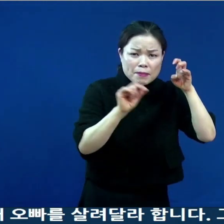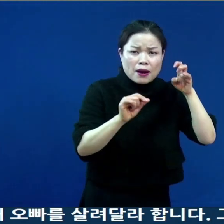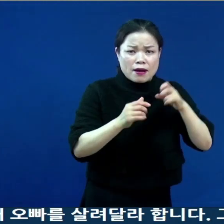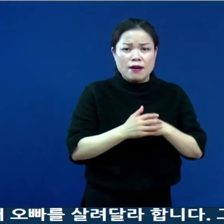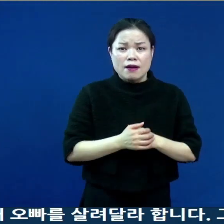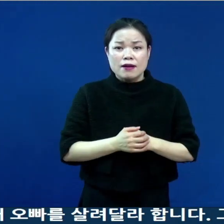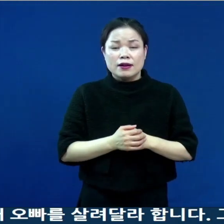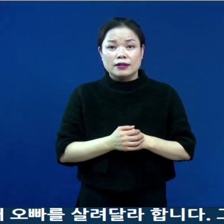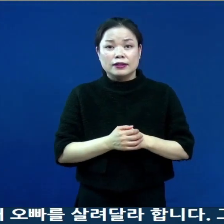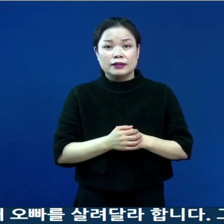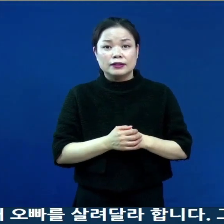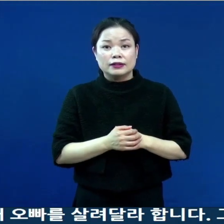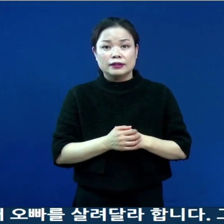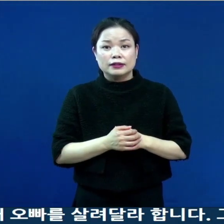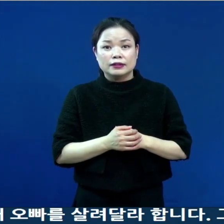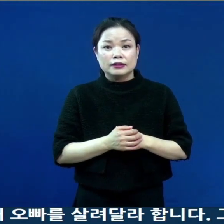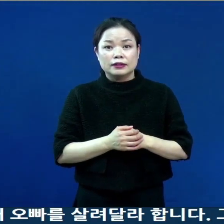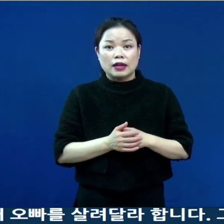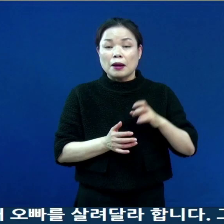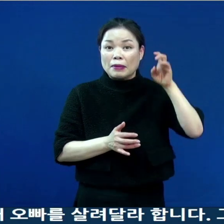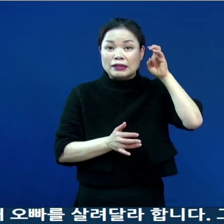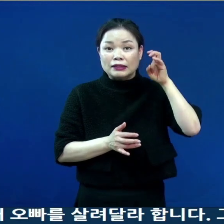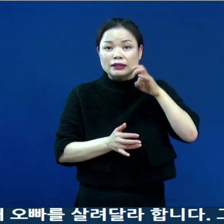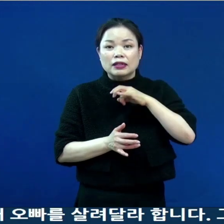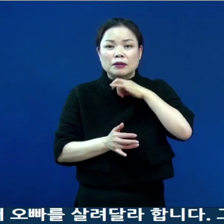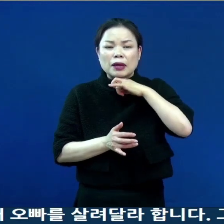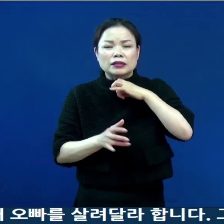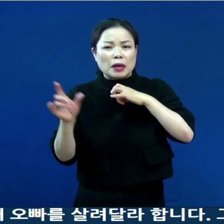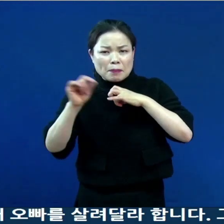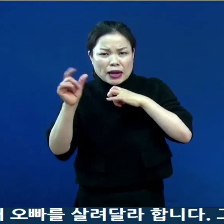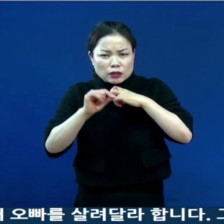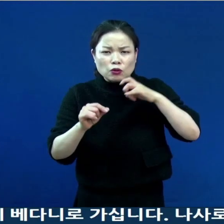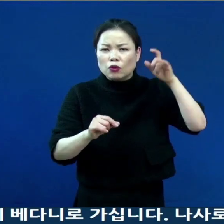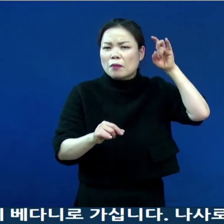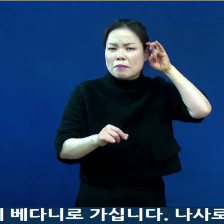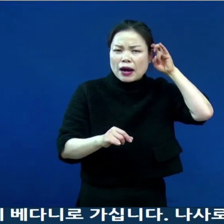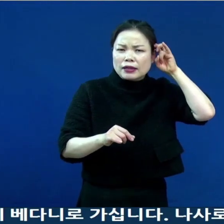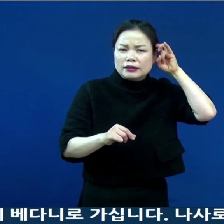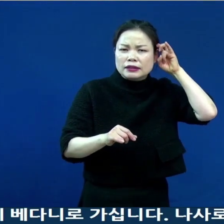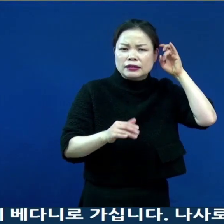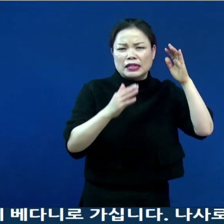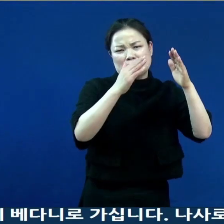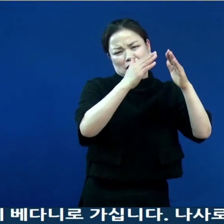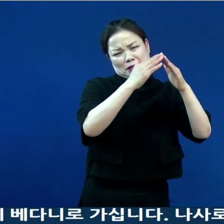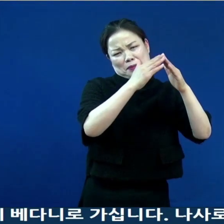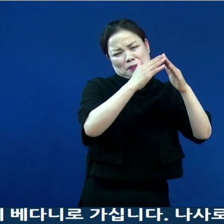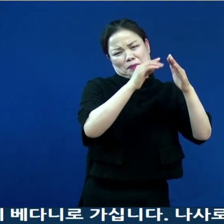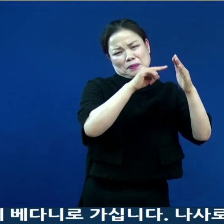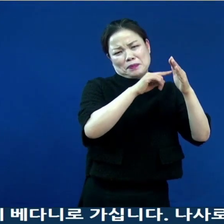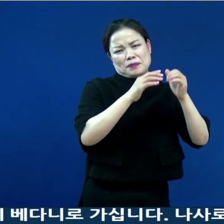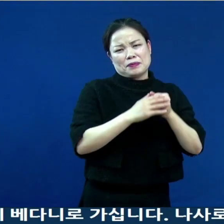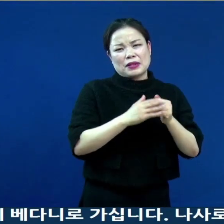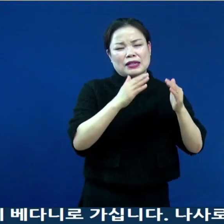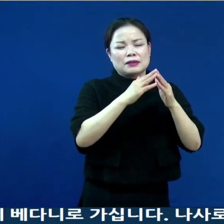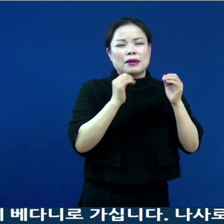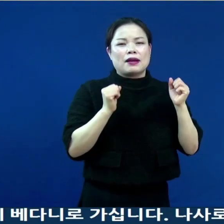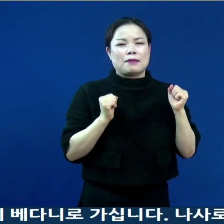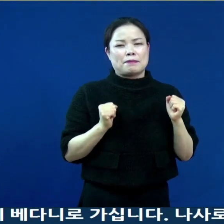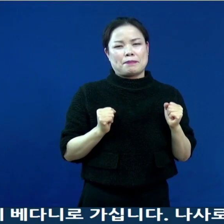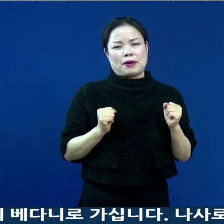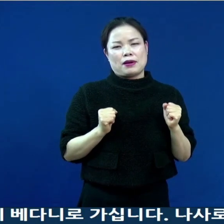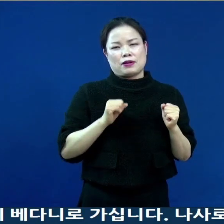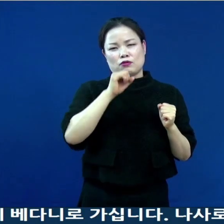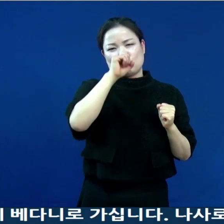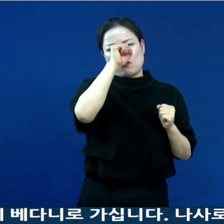빠릅니다. 마리아는 제가 보니까 요즘 말로 표현하면 집순인 것 같아. 그냥 집에 가만히 있는